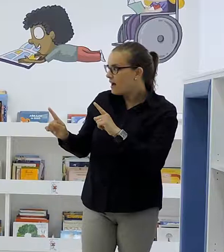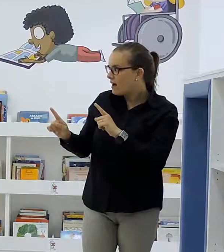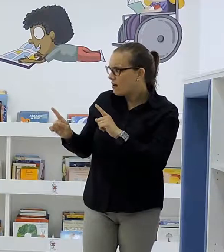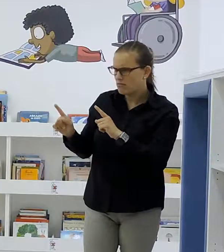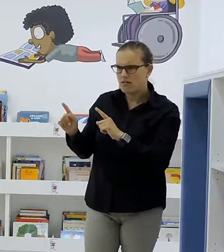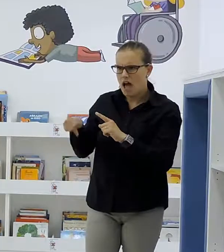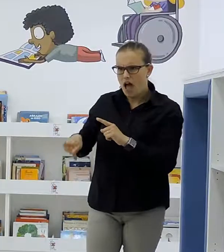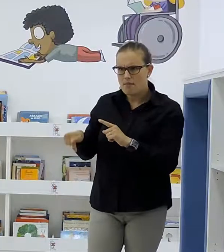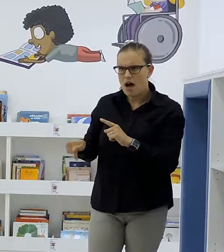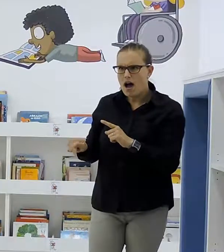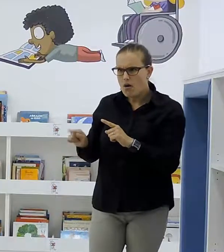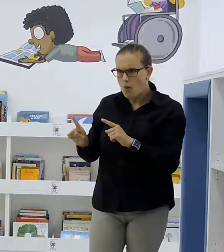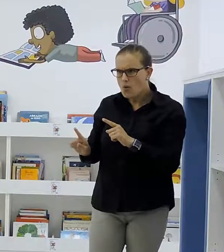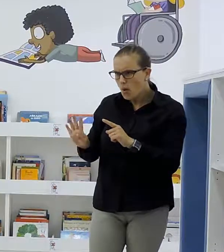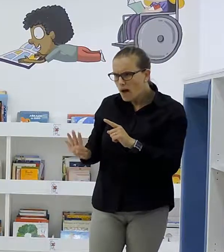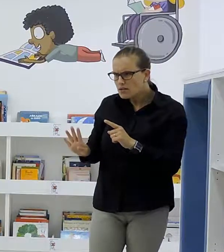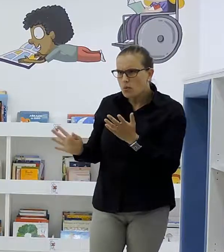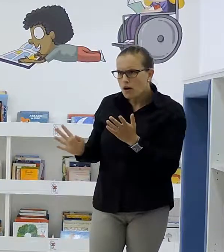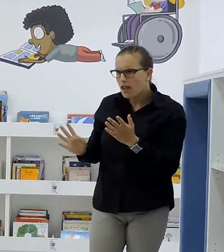¿Está el número? 1.